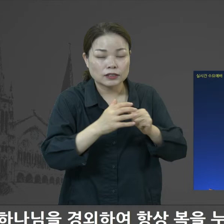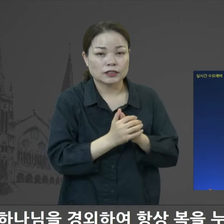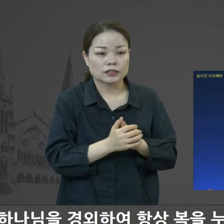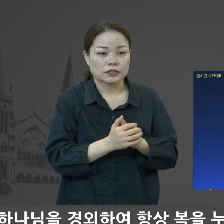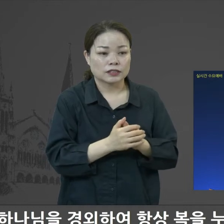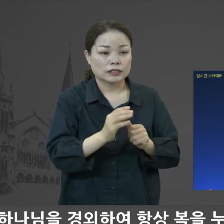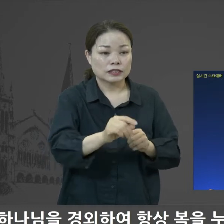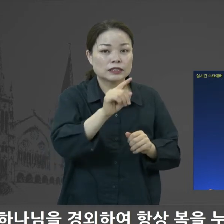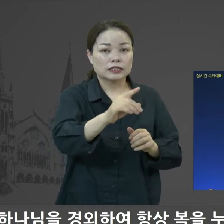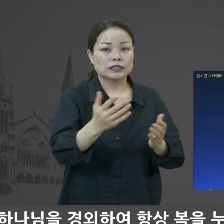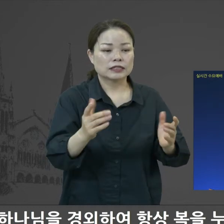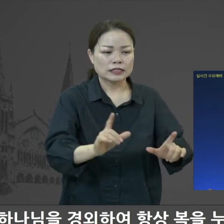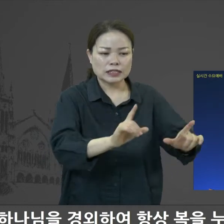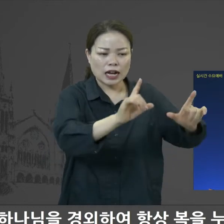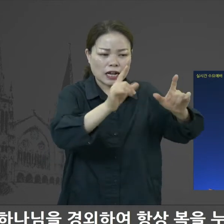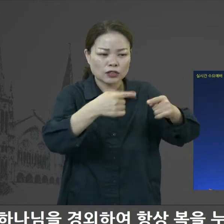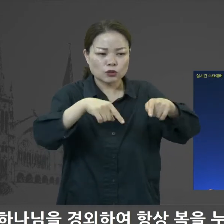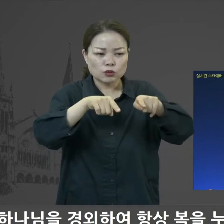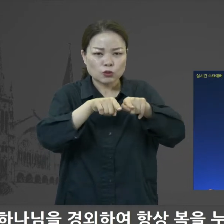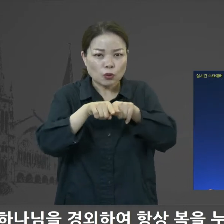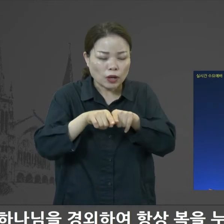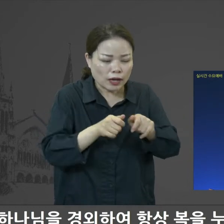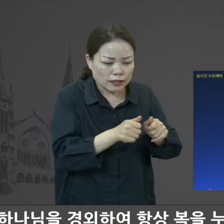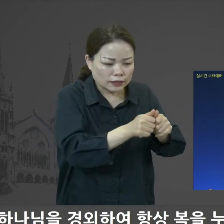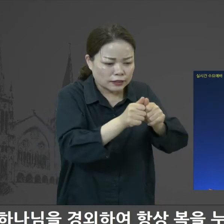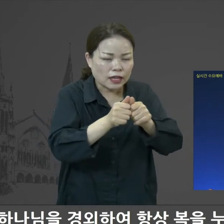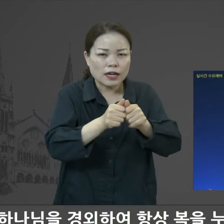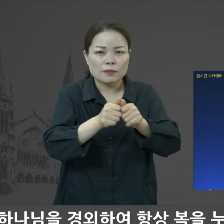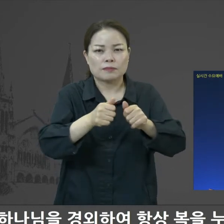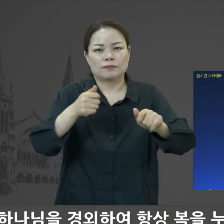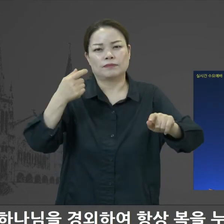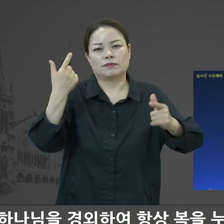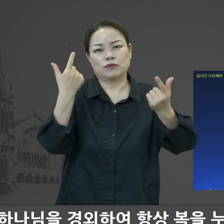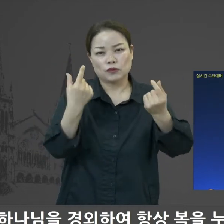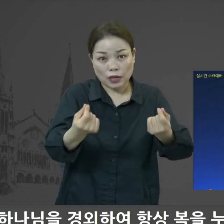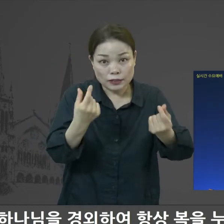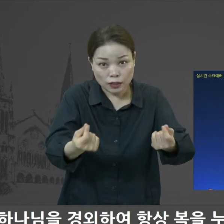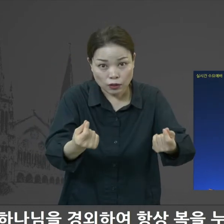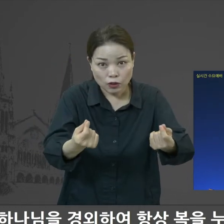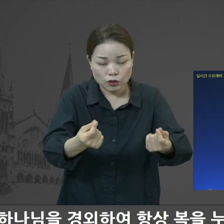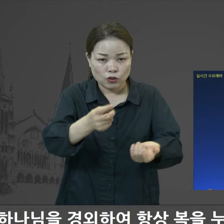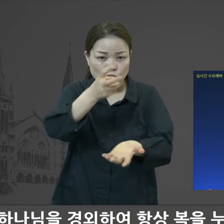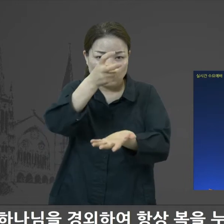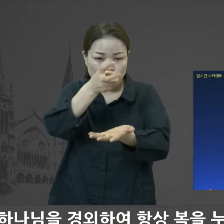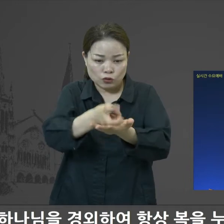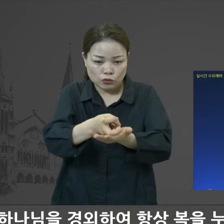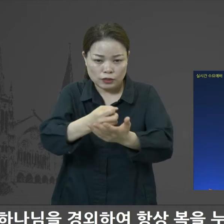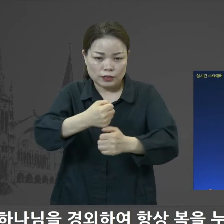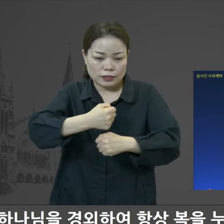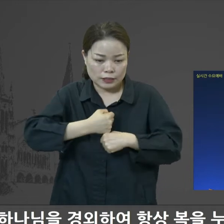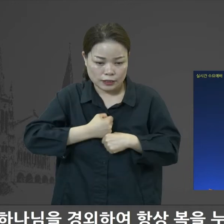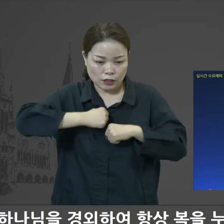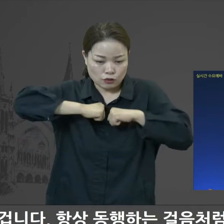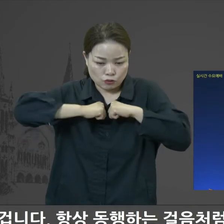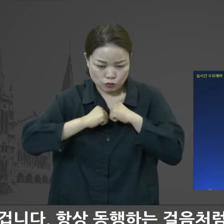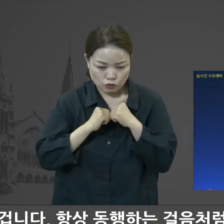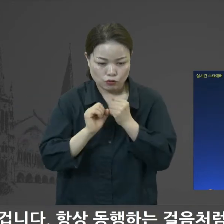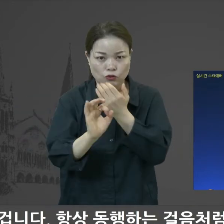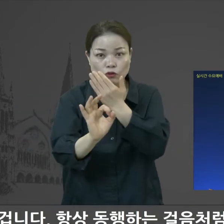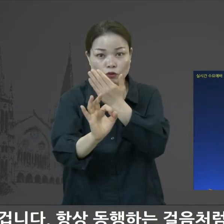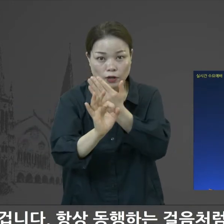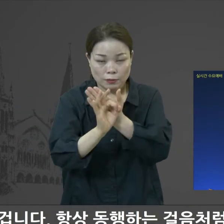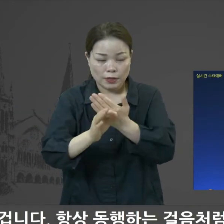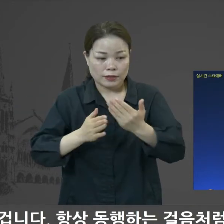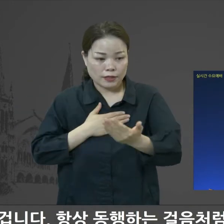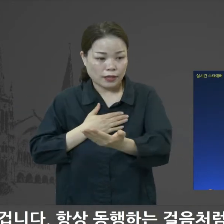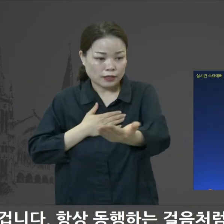오게 됐던 이 삶, 동행하는 삶을 사는 것처럼 이 율례와 법도를 지켜 행하면, 순종하면